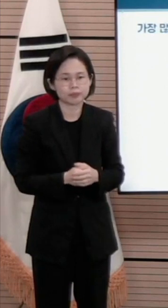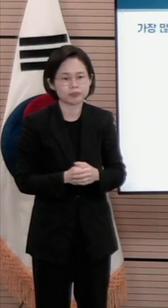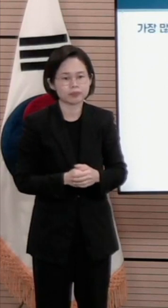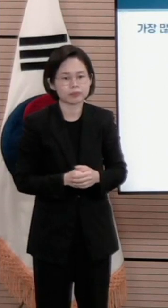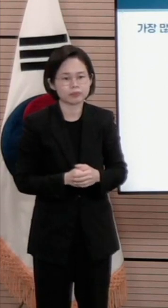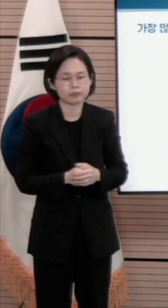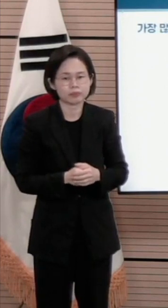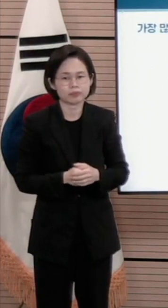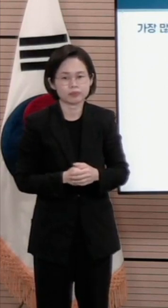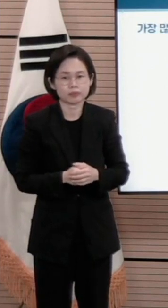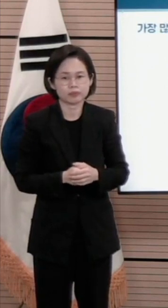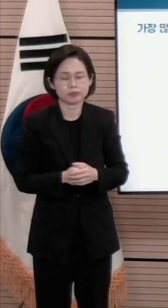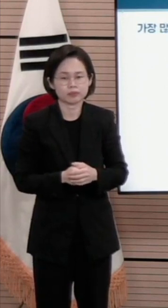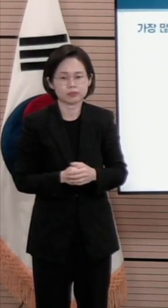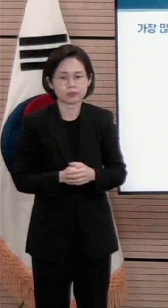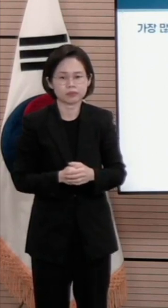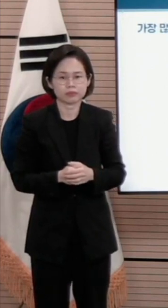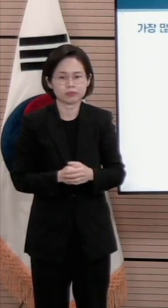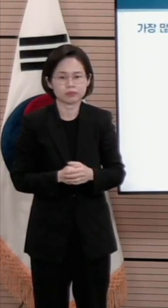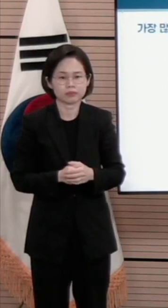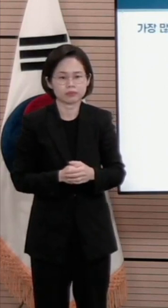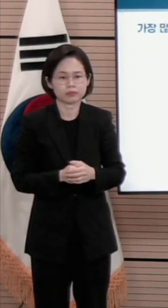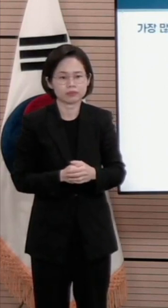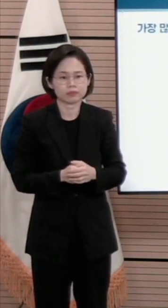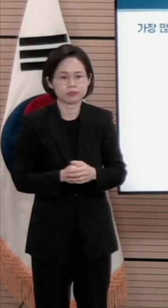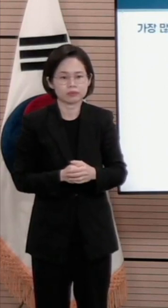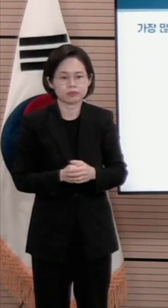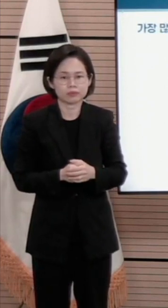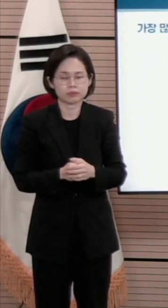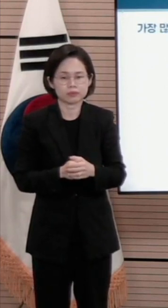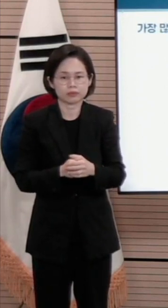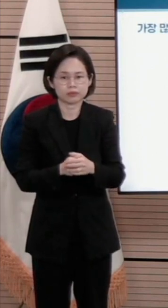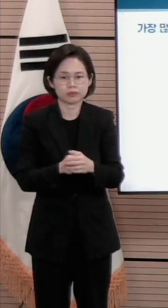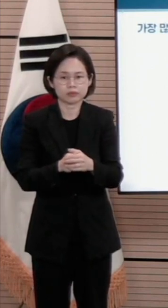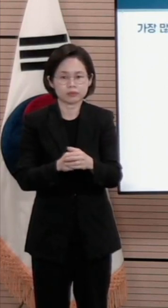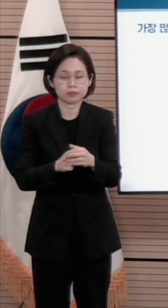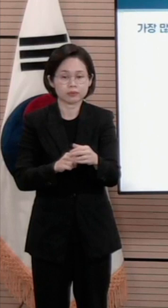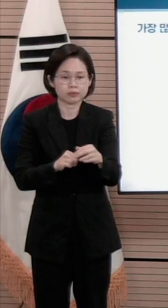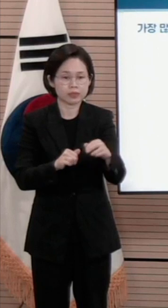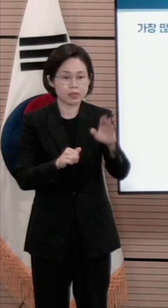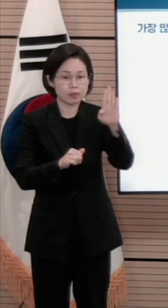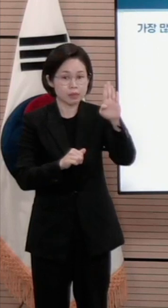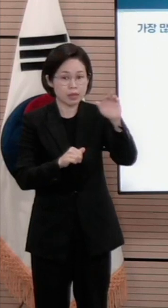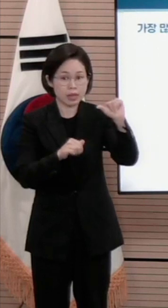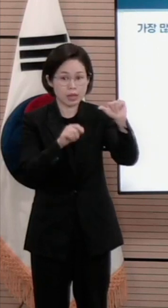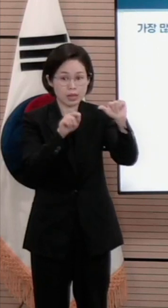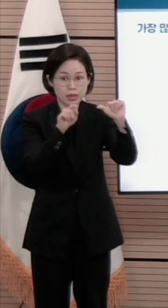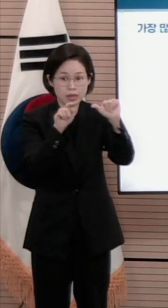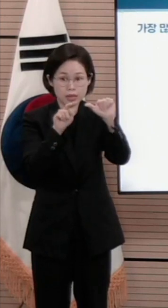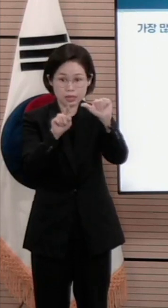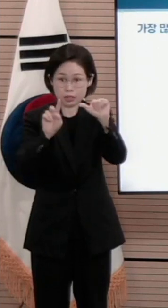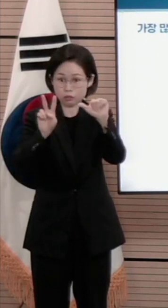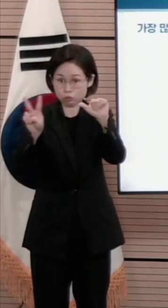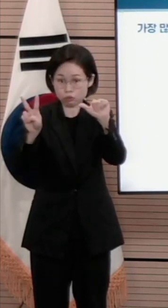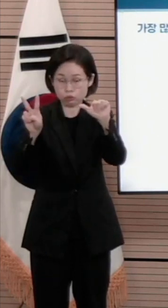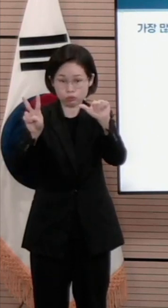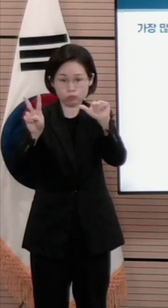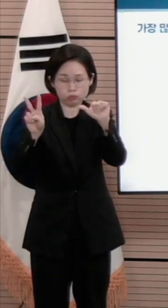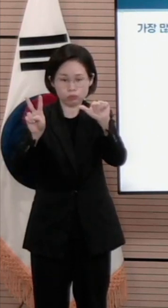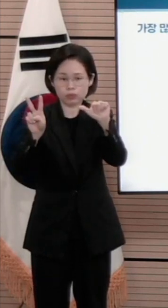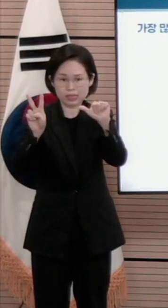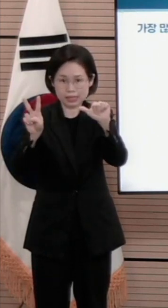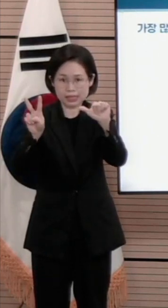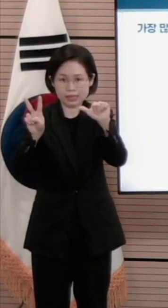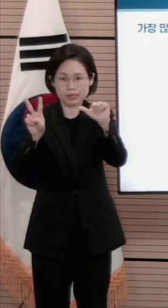때 재감염 사례 중에서 BA2에 의한 재감염이 제일